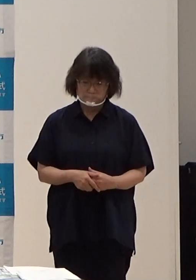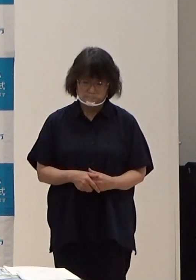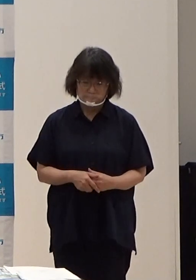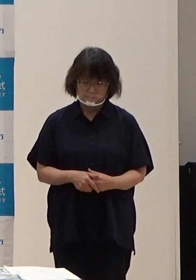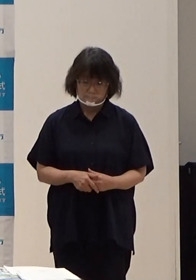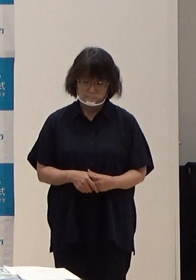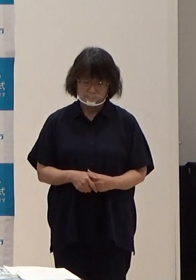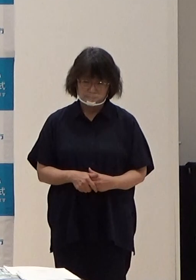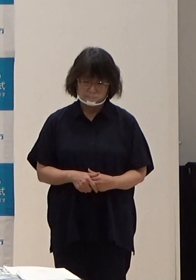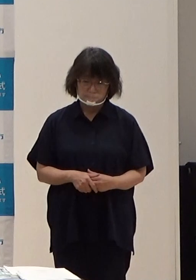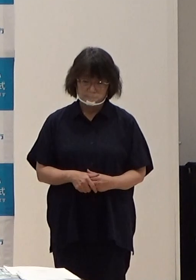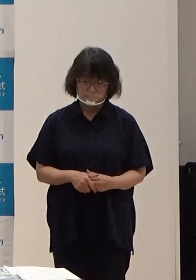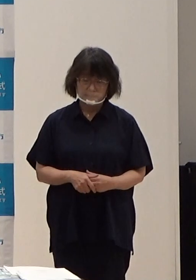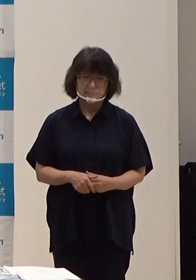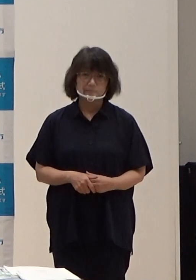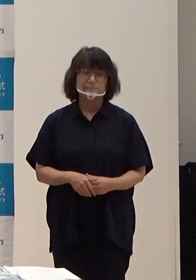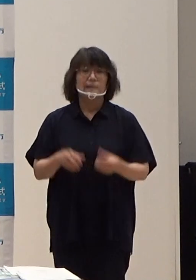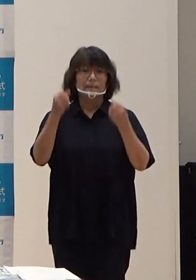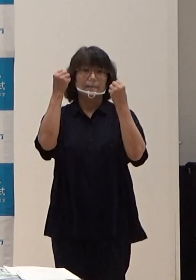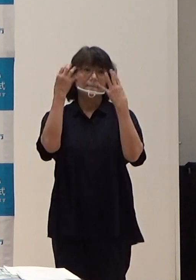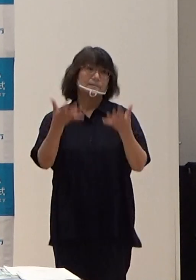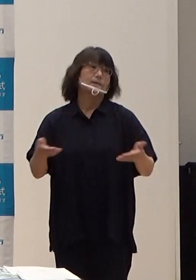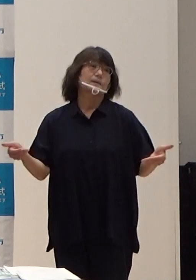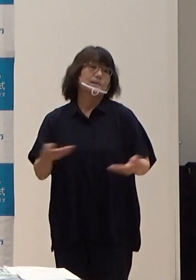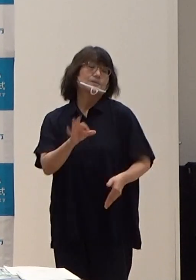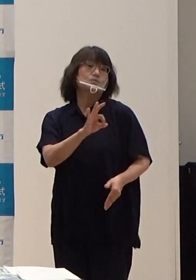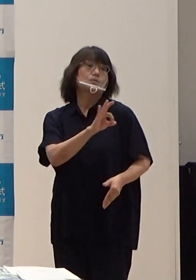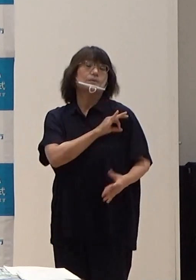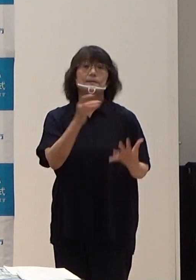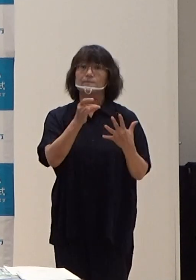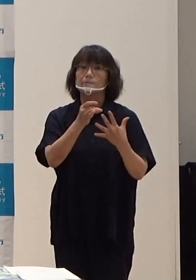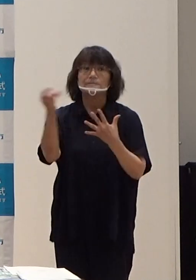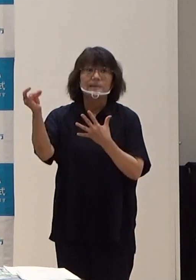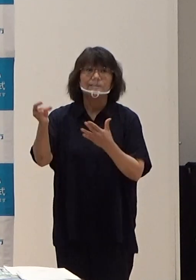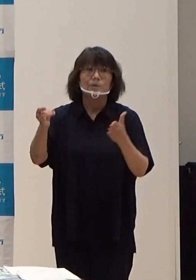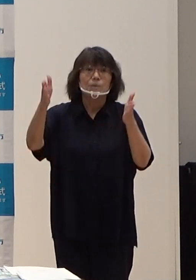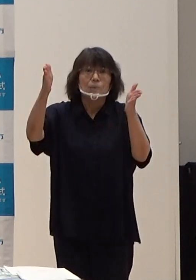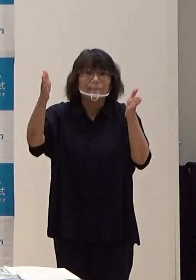新規職員の採用の時期になりました。で、